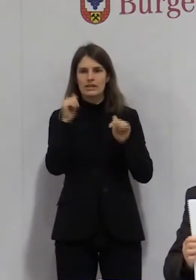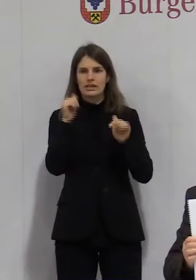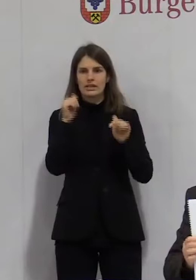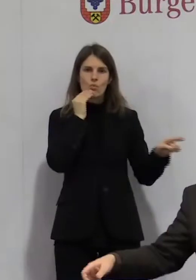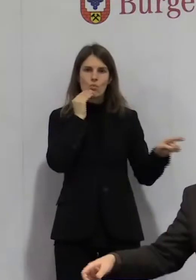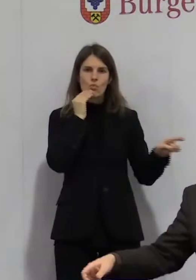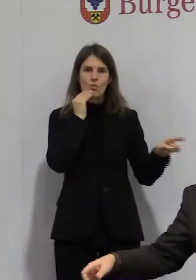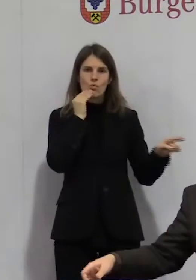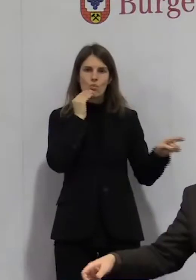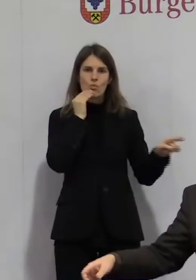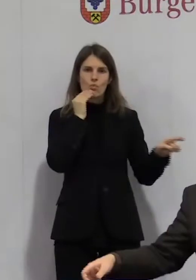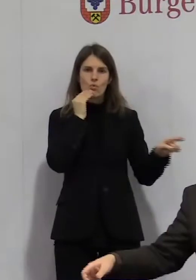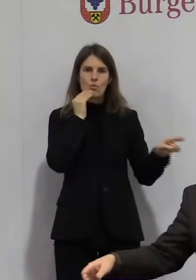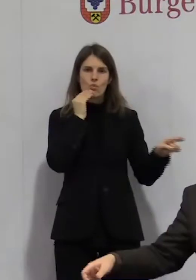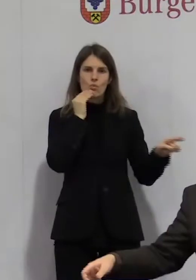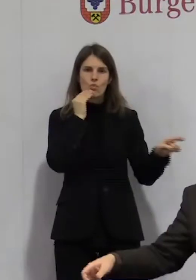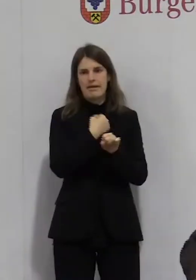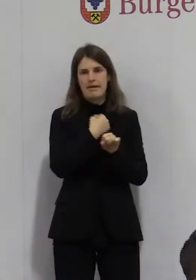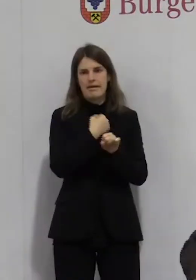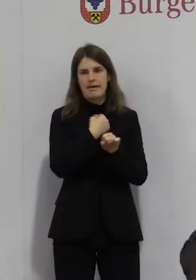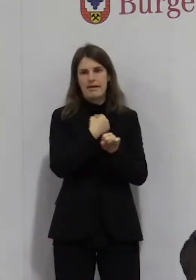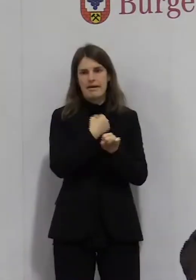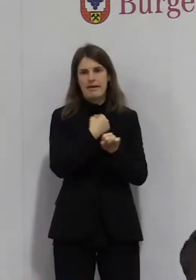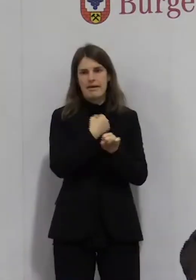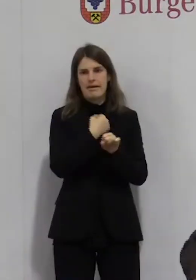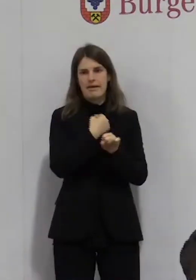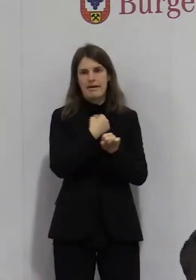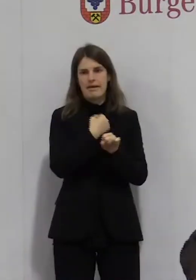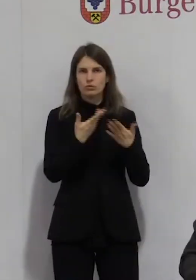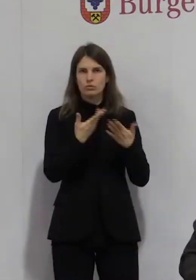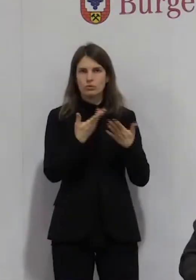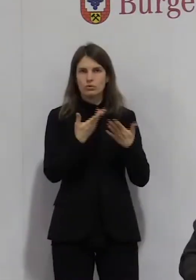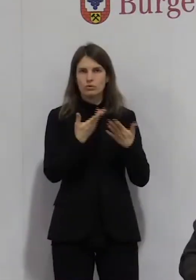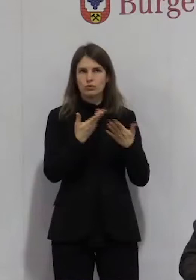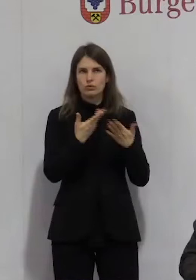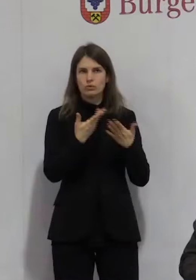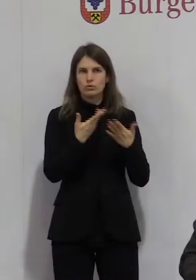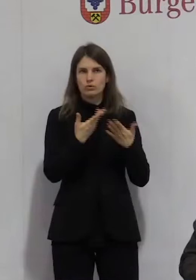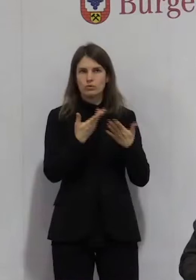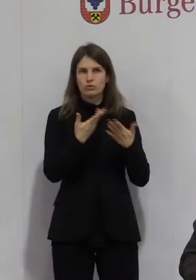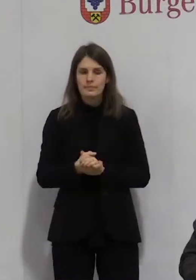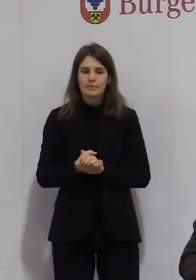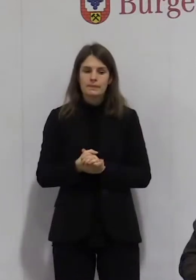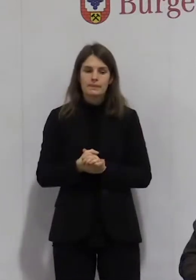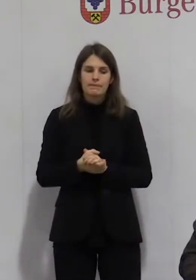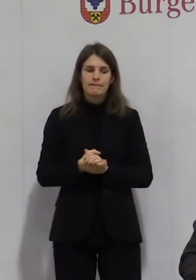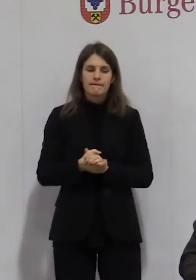Pflegekräfte natürlich mit zur Stadt Zeitz zählen. Ansonsten muss man sagen, dass die